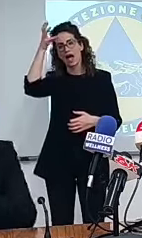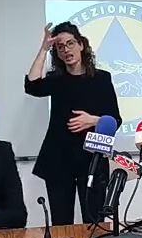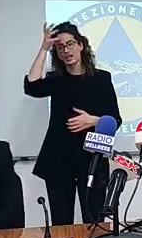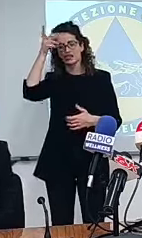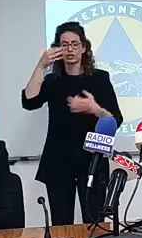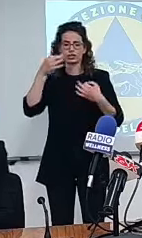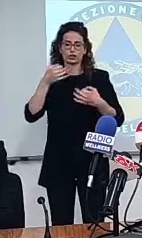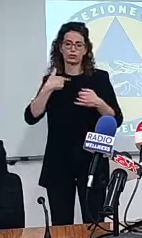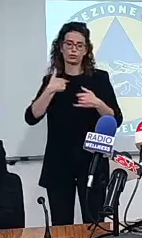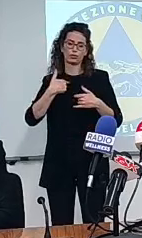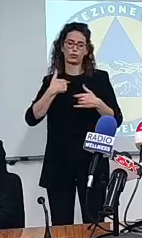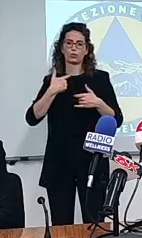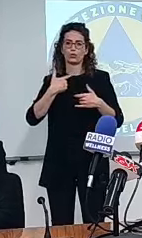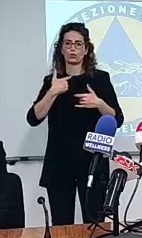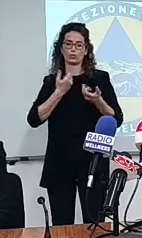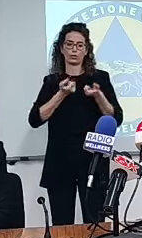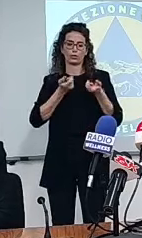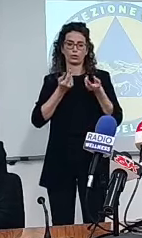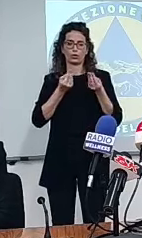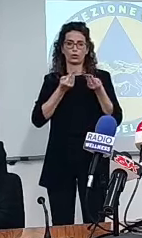E io penso che